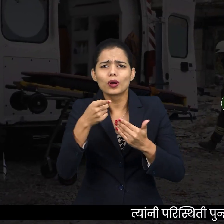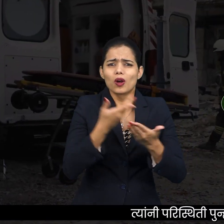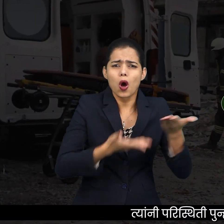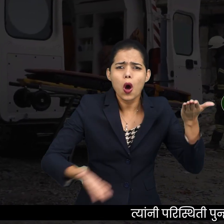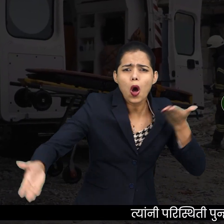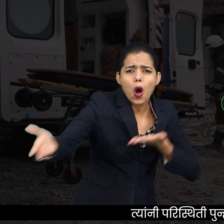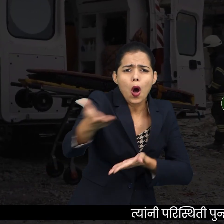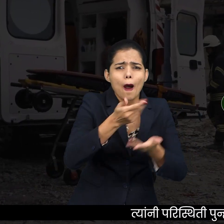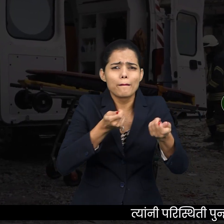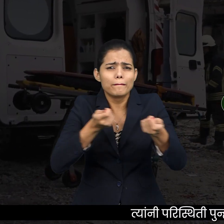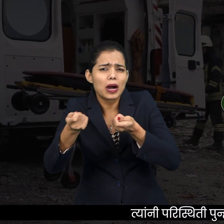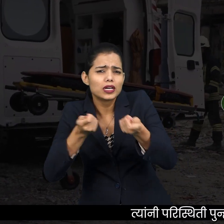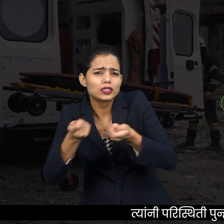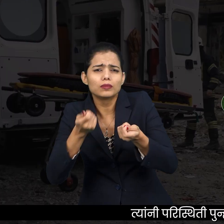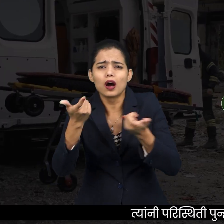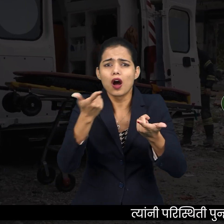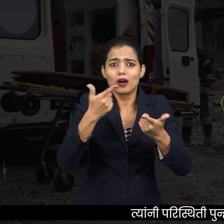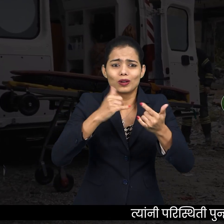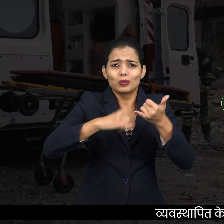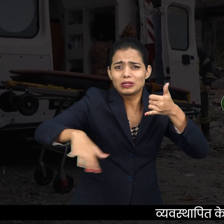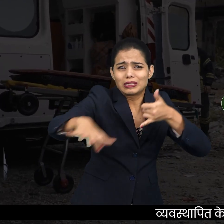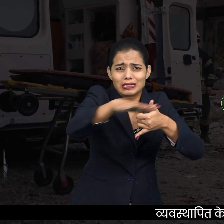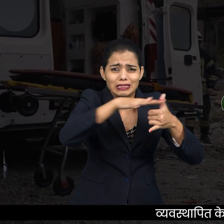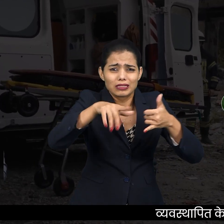त्यांनी परिस्थिती पुन्हा व्यवस्थित कशी